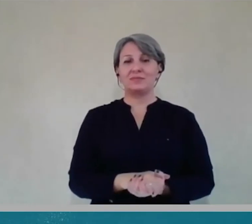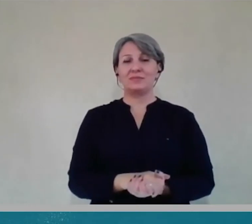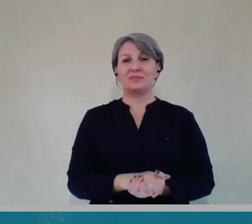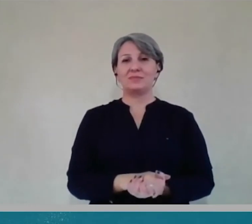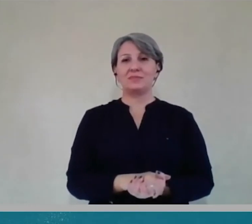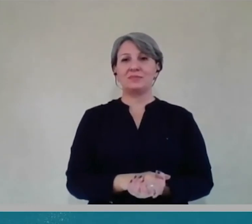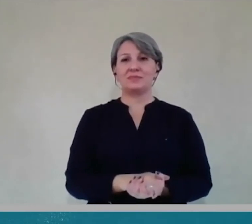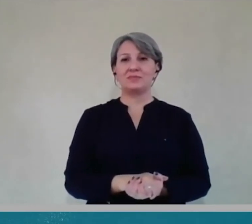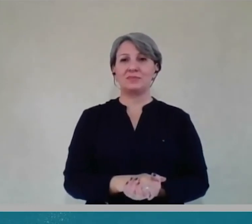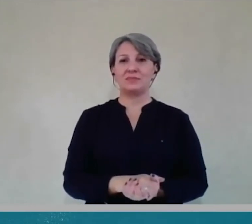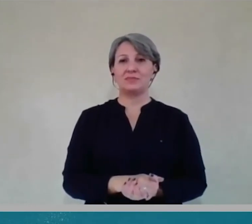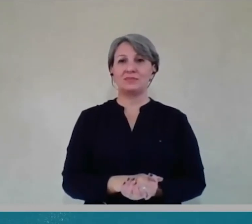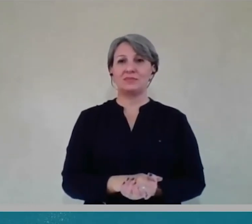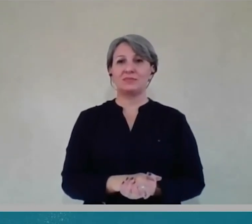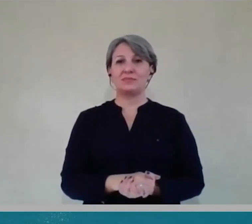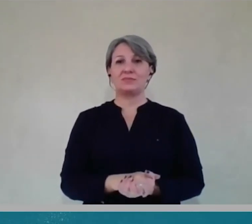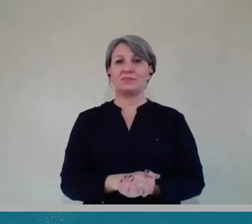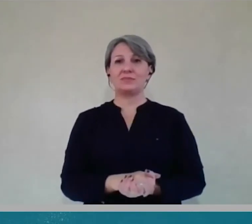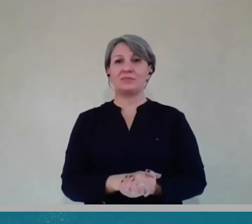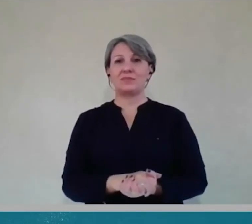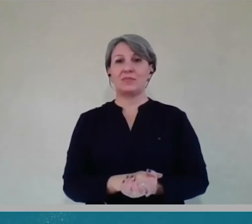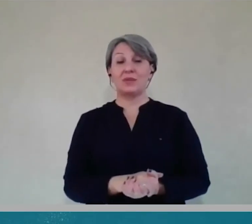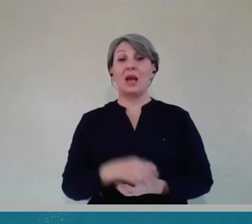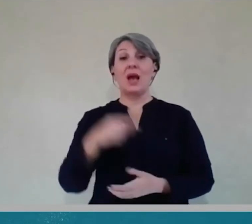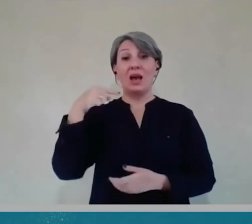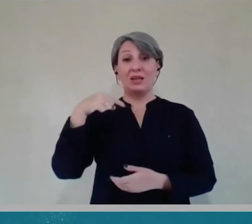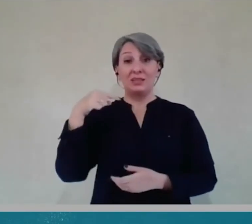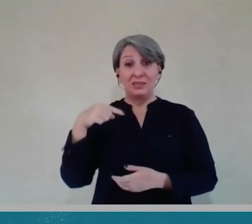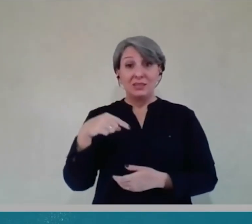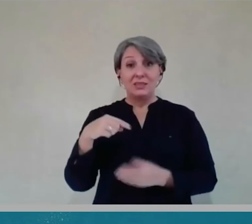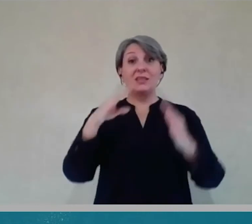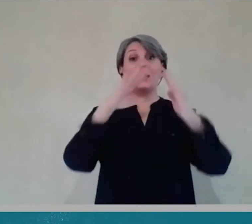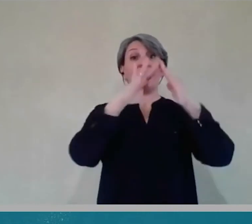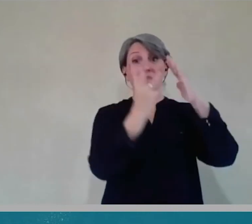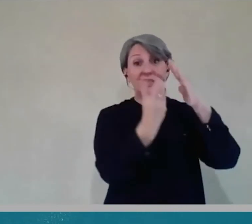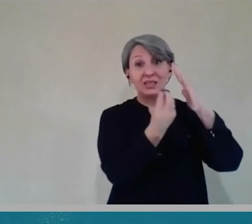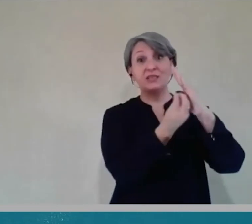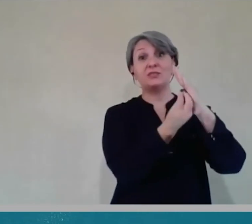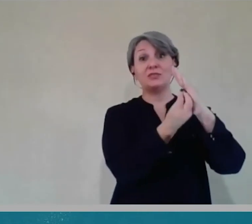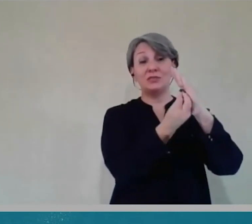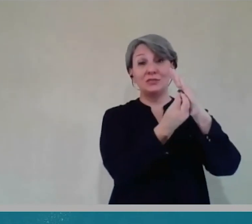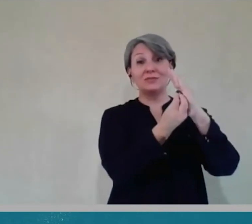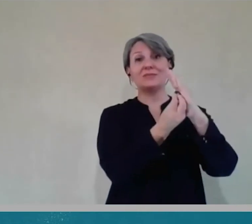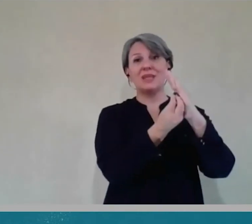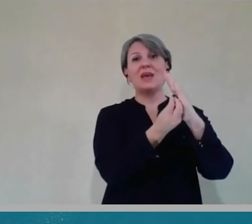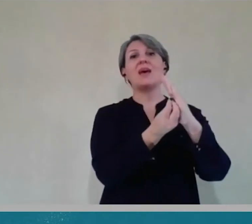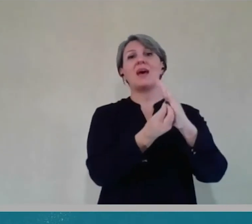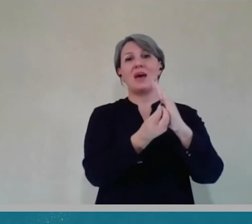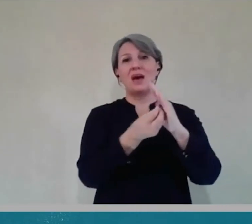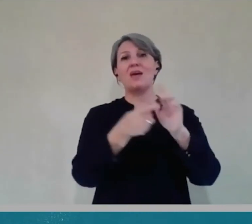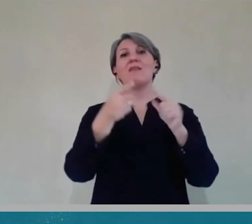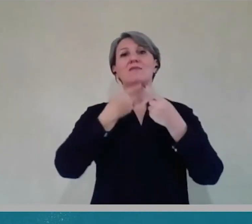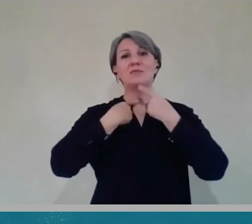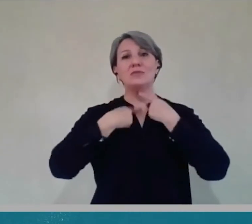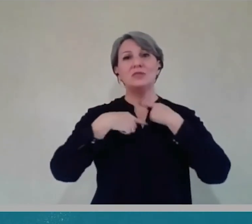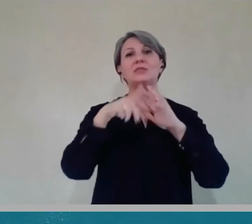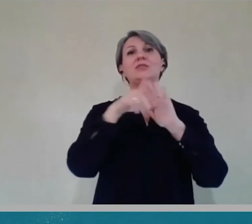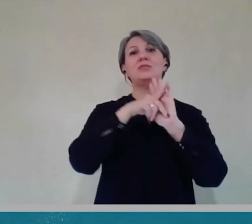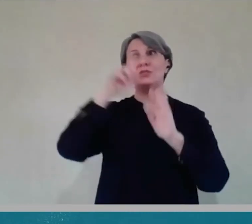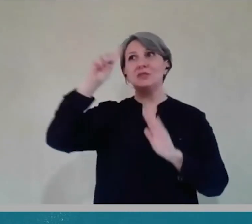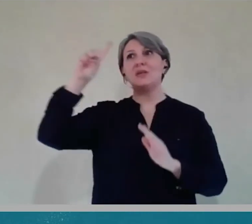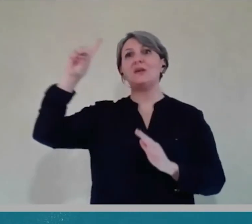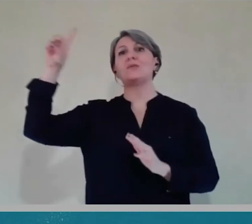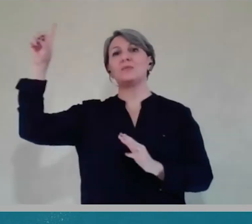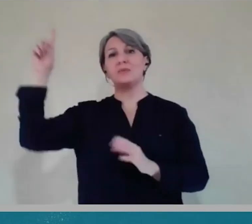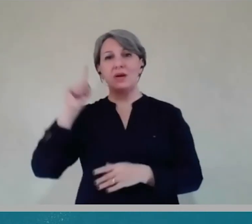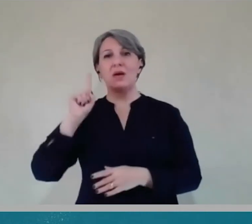Aqui Ele faz a vontade dEle, sim. Aqui, eu digo aqui entre nós, aqui na igreja,